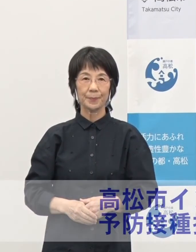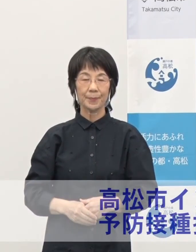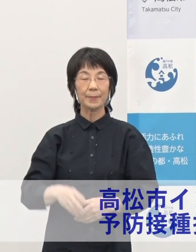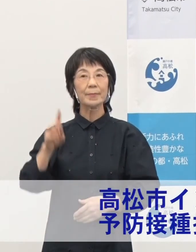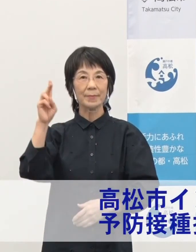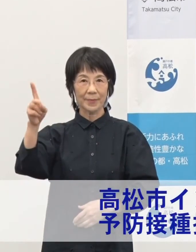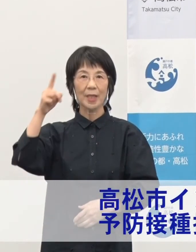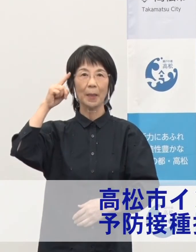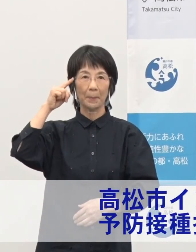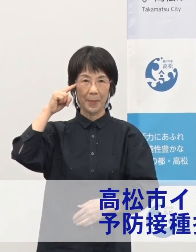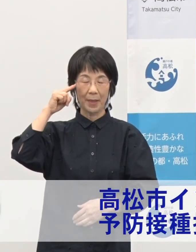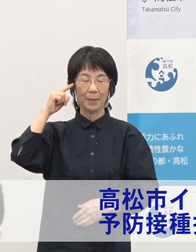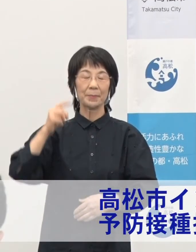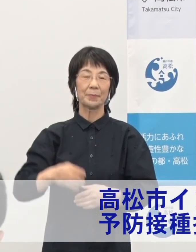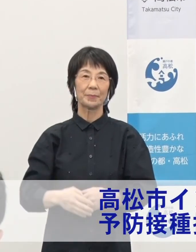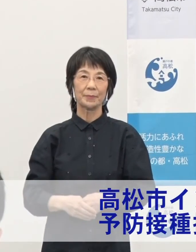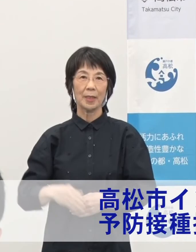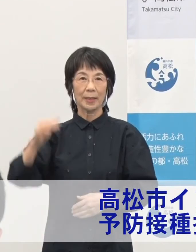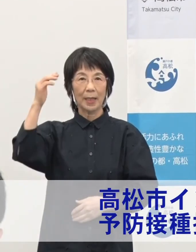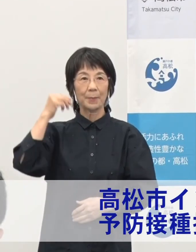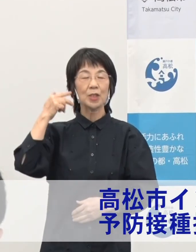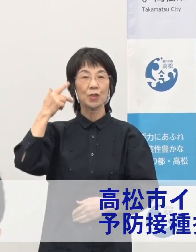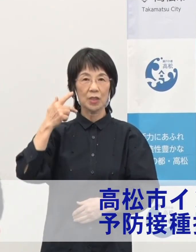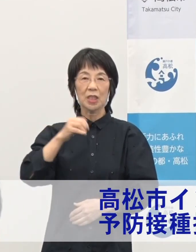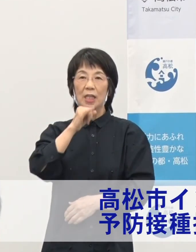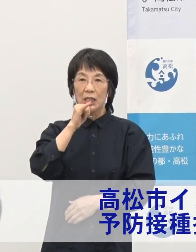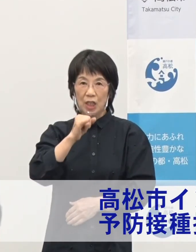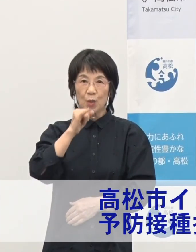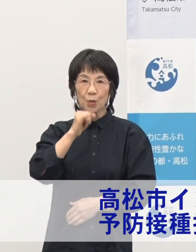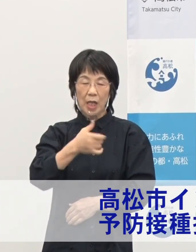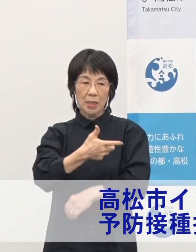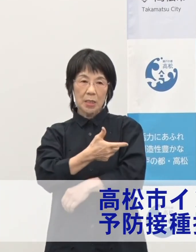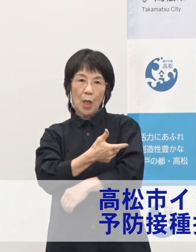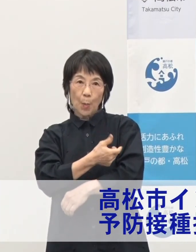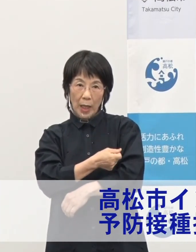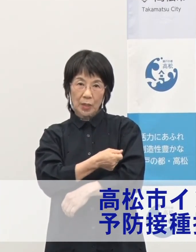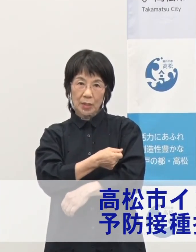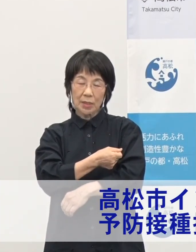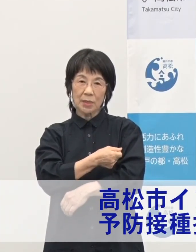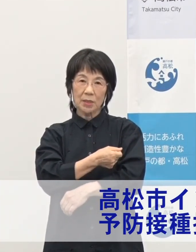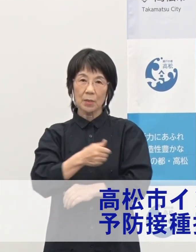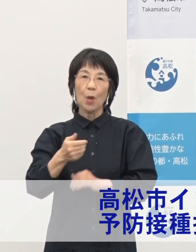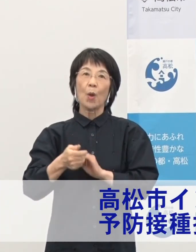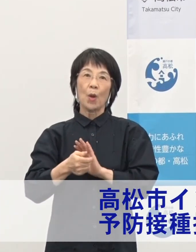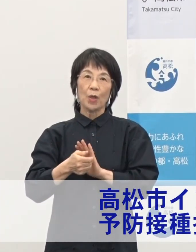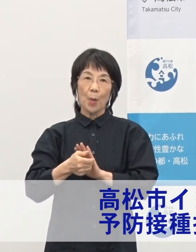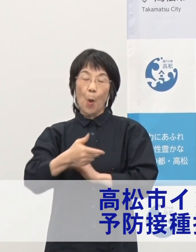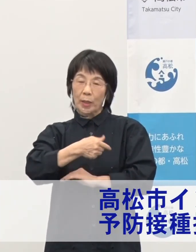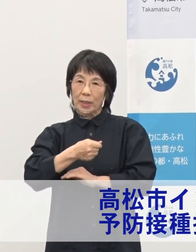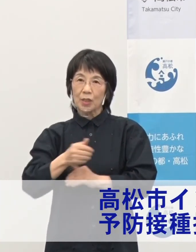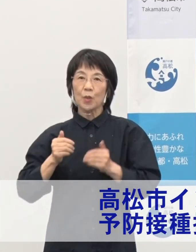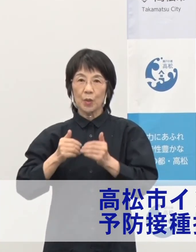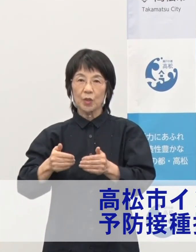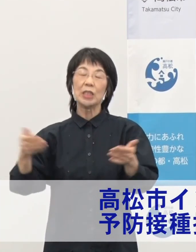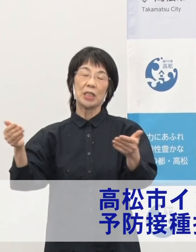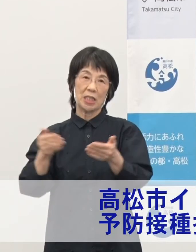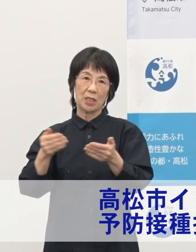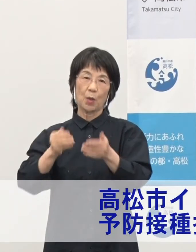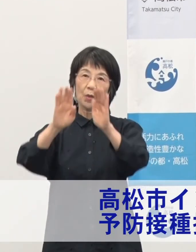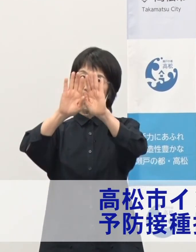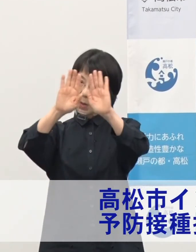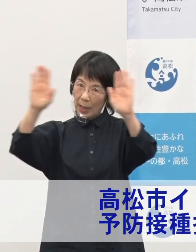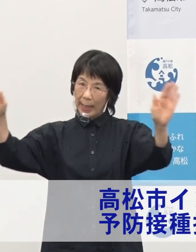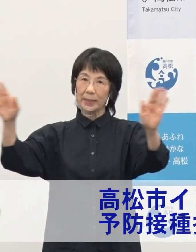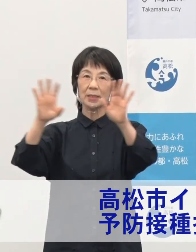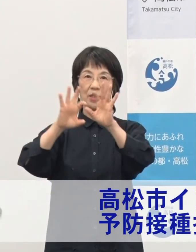ついに点目でございます高松市のインフルエンザワクチンと予防接種推進事業の開始についてで